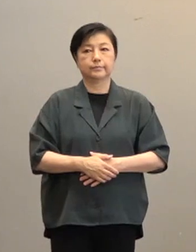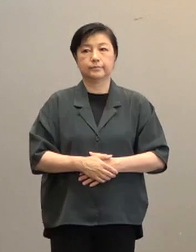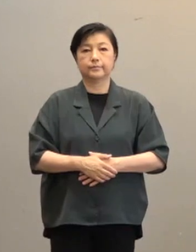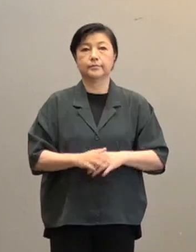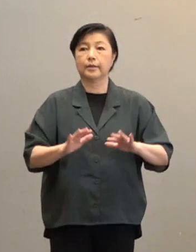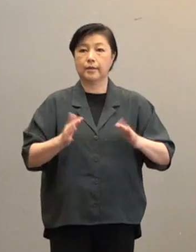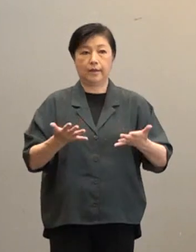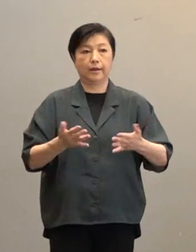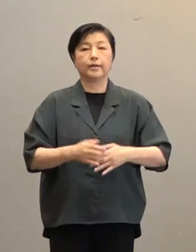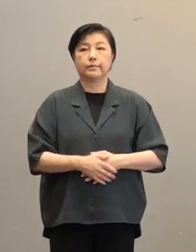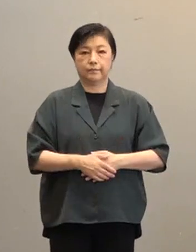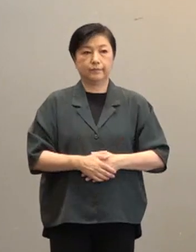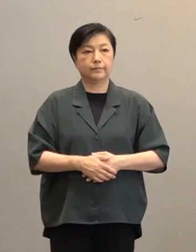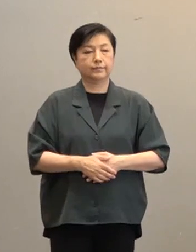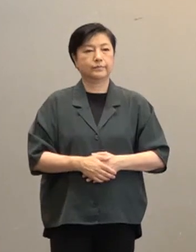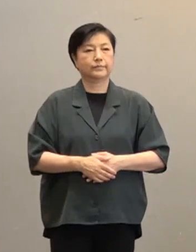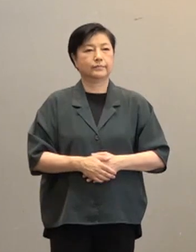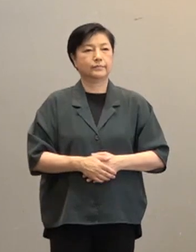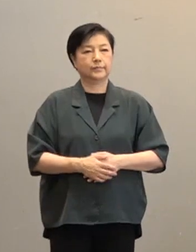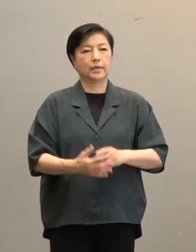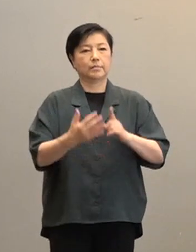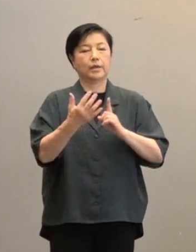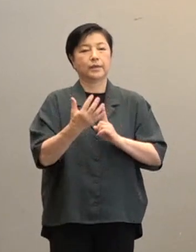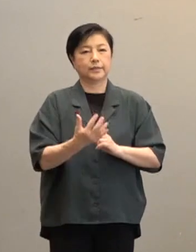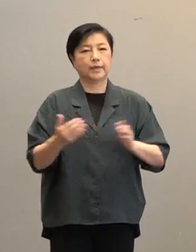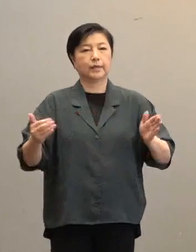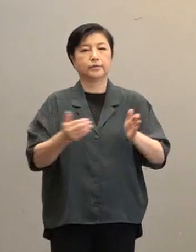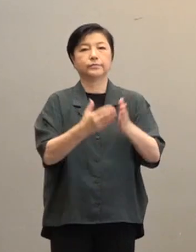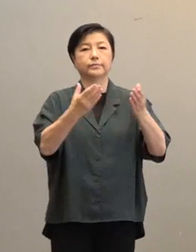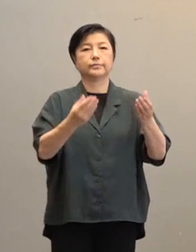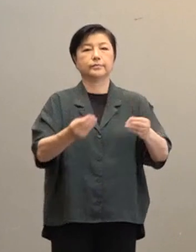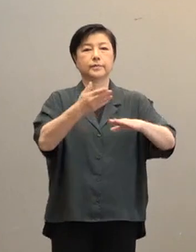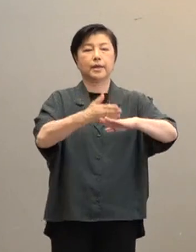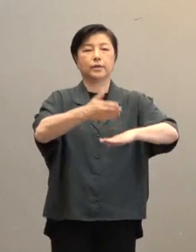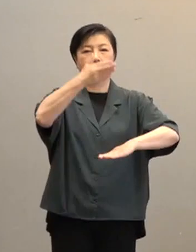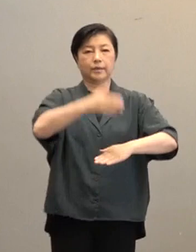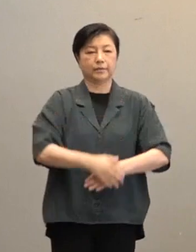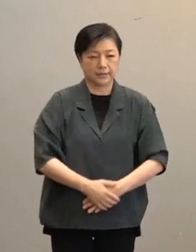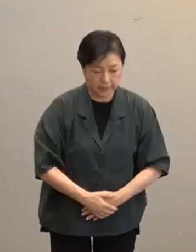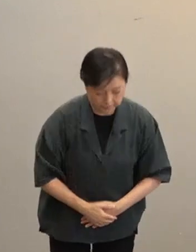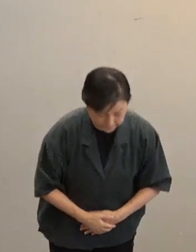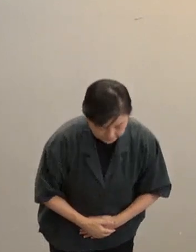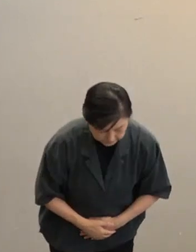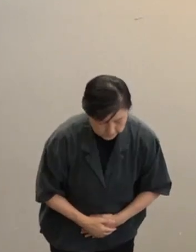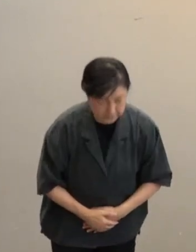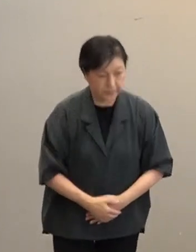よろしければ以上で定例記者会見を終了します。ありがとうございました。 ありがとうございました。